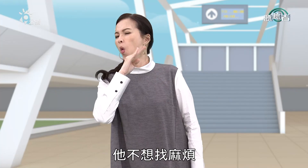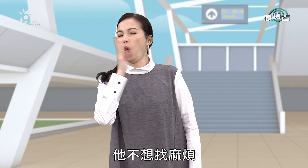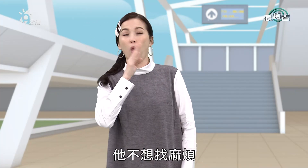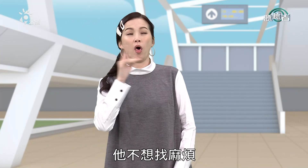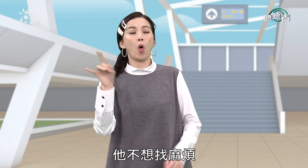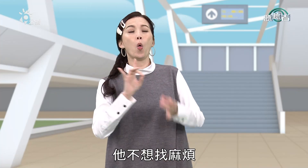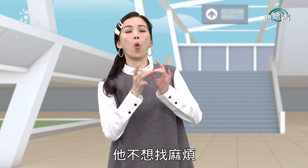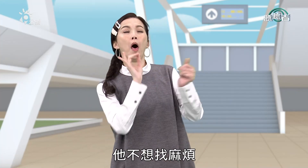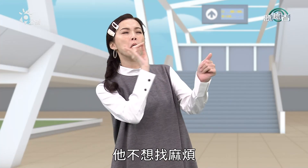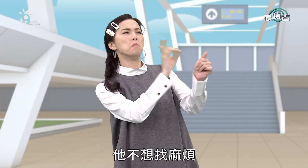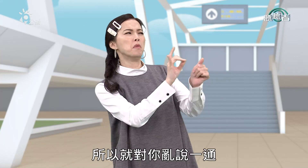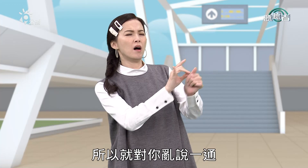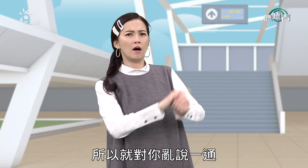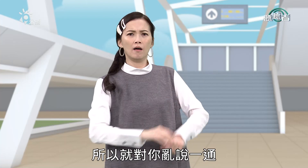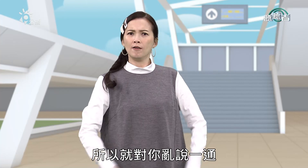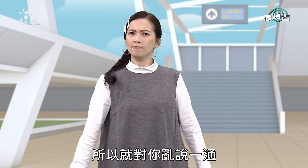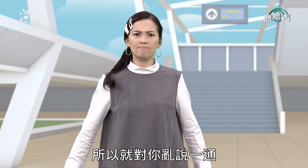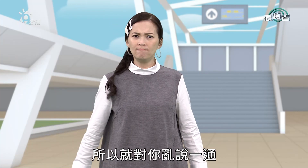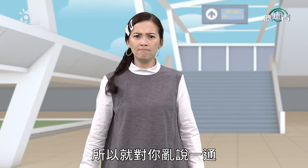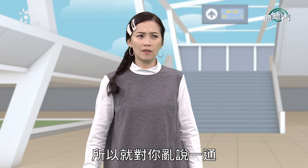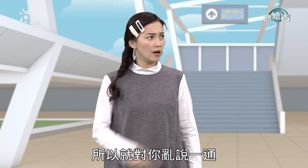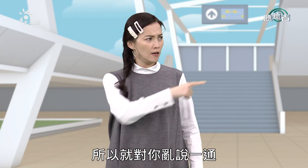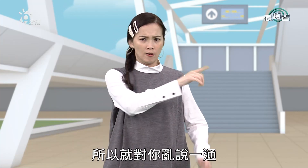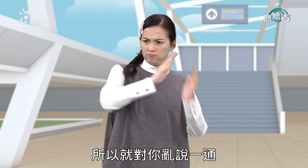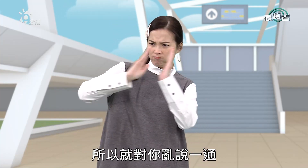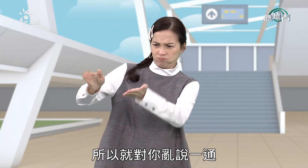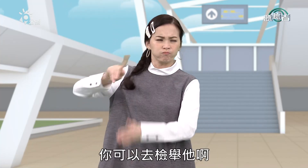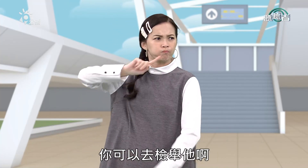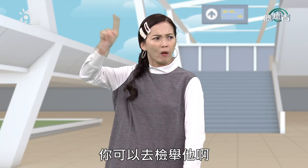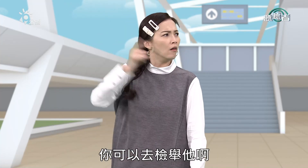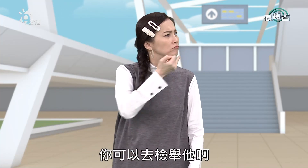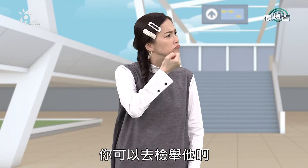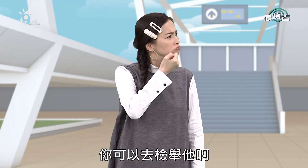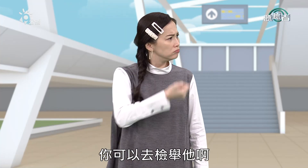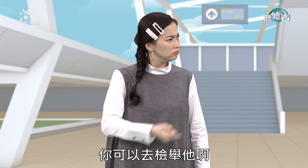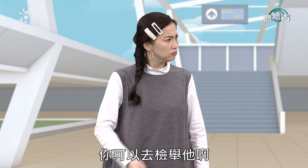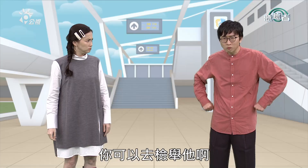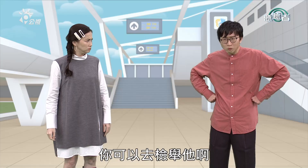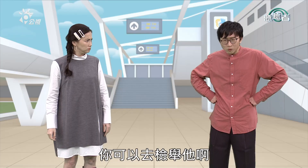不想找麻烦，所以呢就对你乱说一通。你可以去检举他啊。